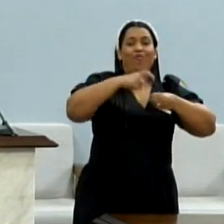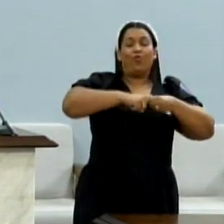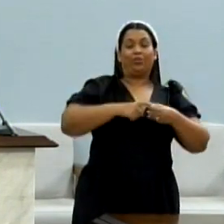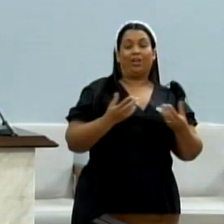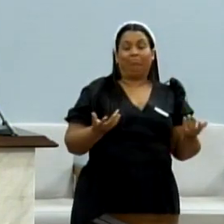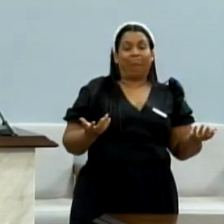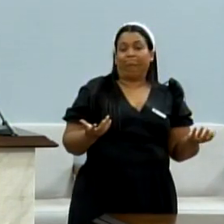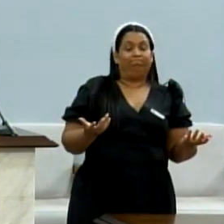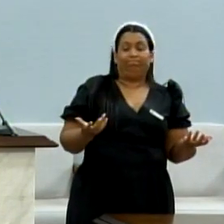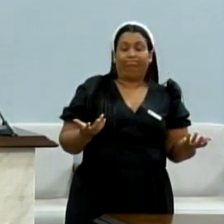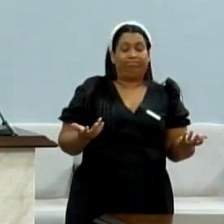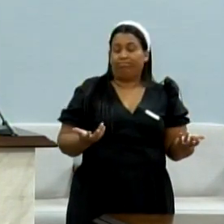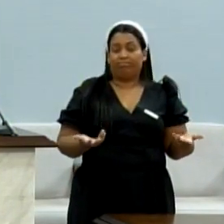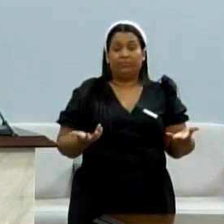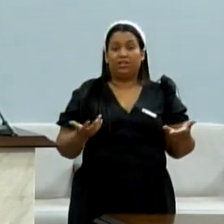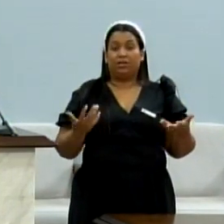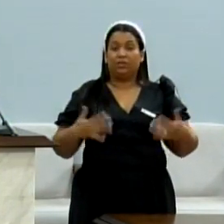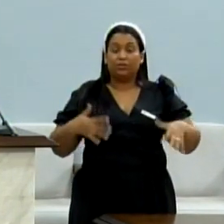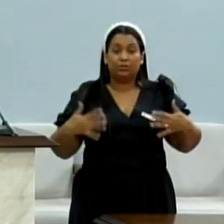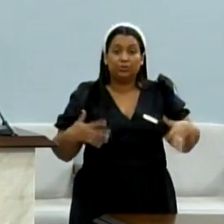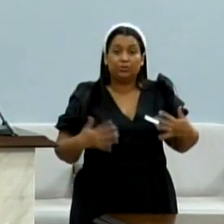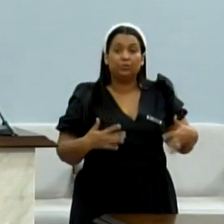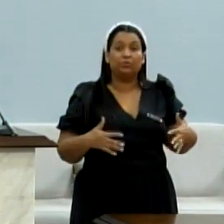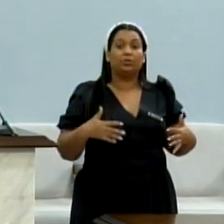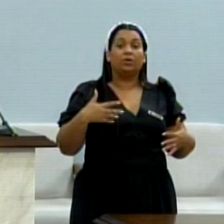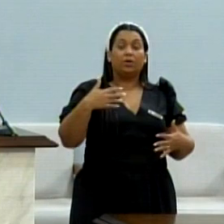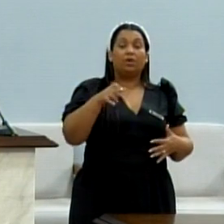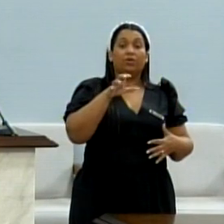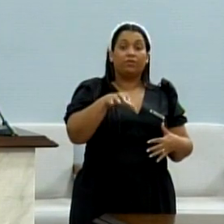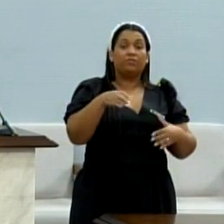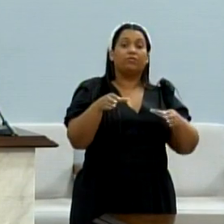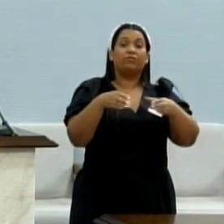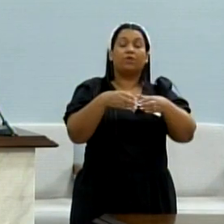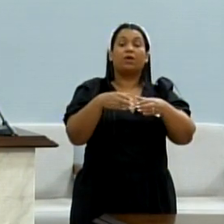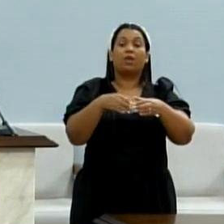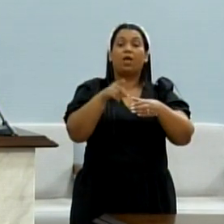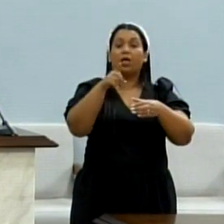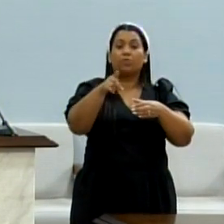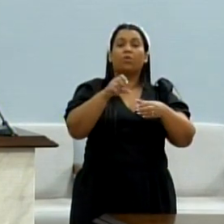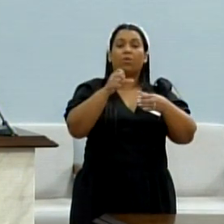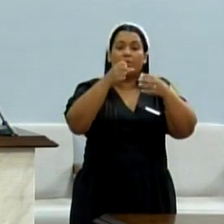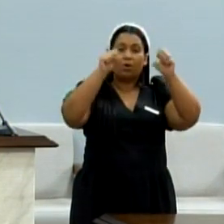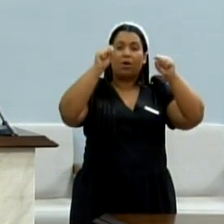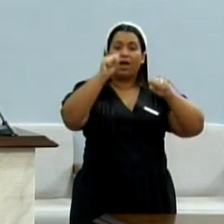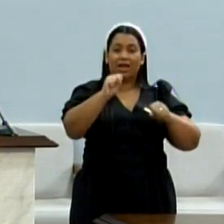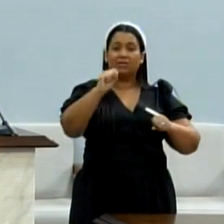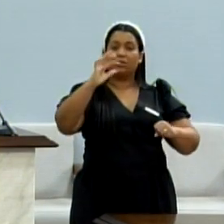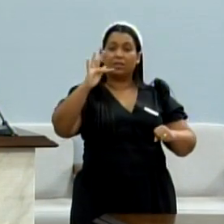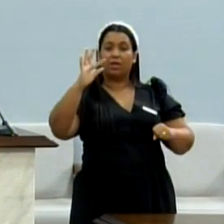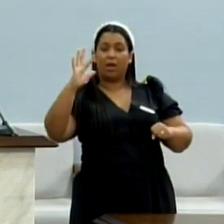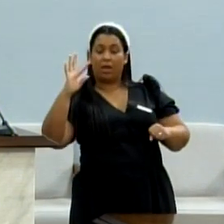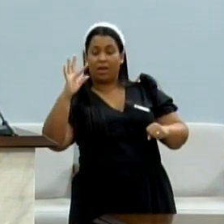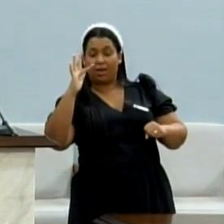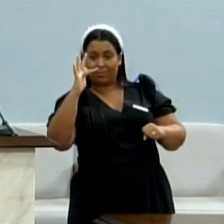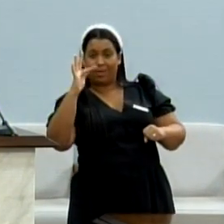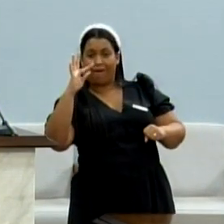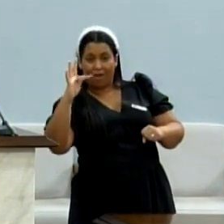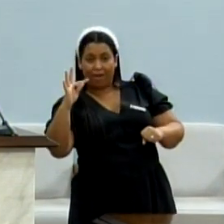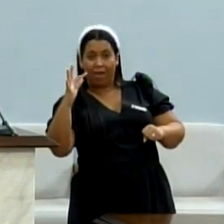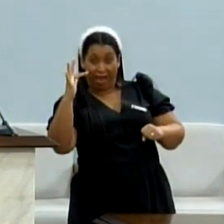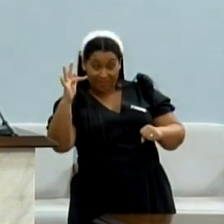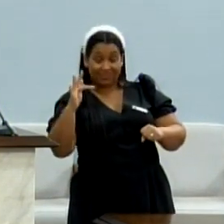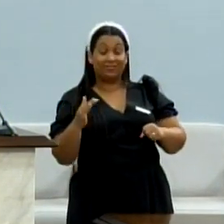E aí, nessa batalha toda, meu caso chegou ao CNJ e ao STF. Hoje, a gente consegue registrar